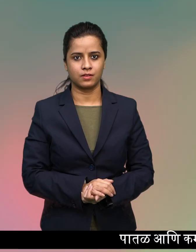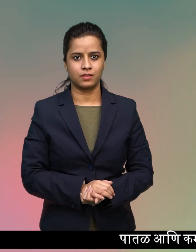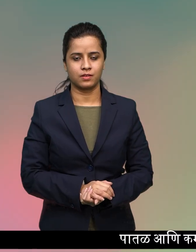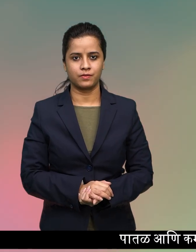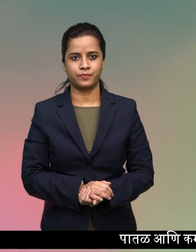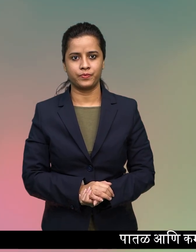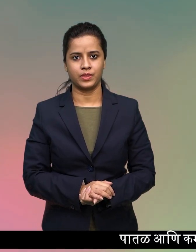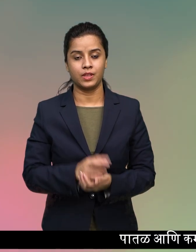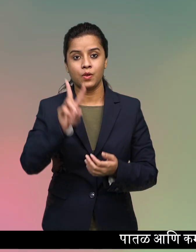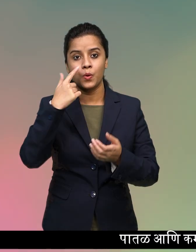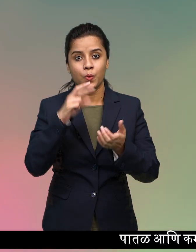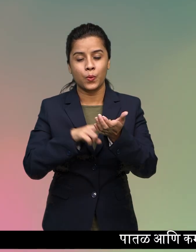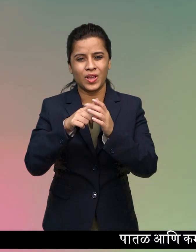पातळ आणि कमी लवचिक रक्तवाहिन्या असतात.